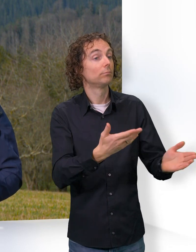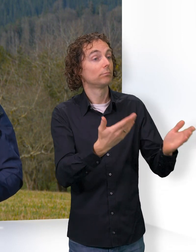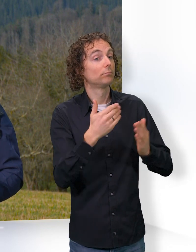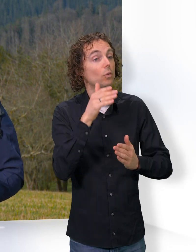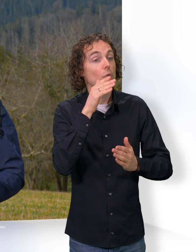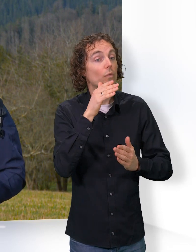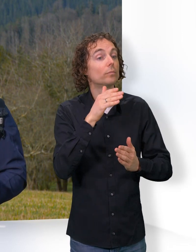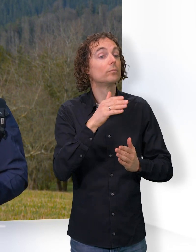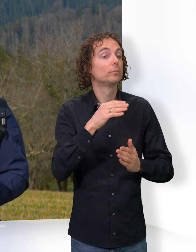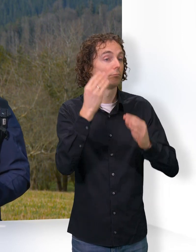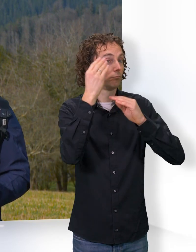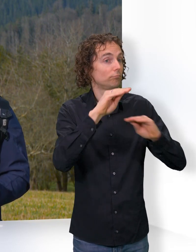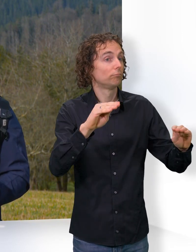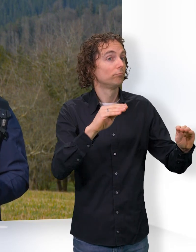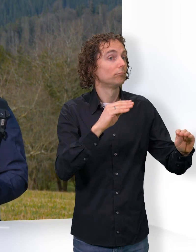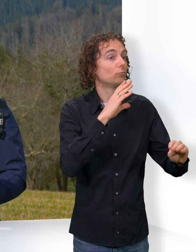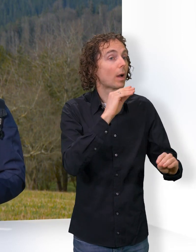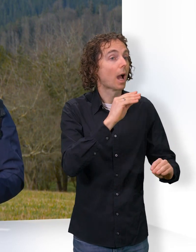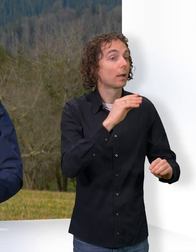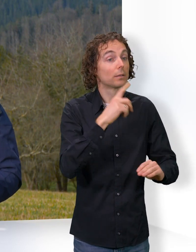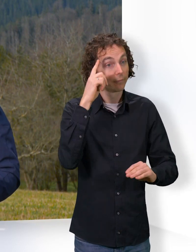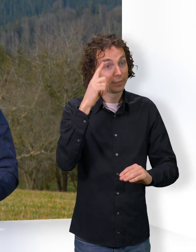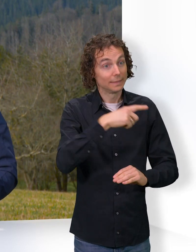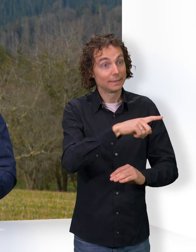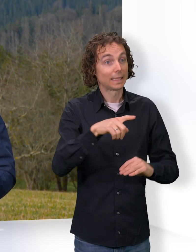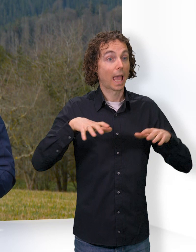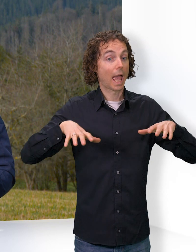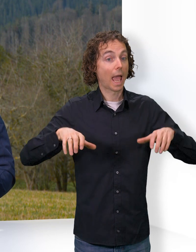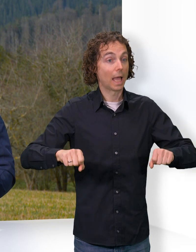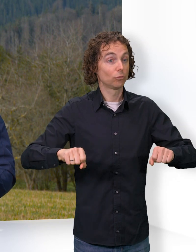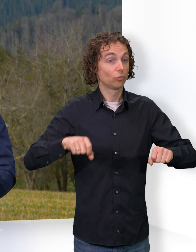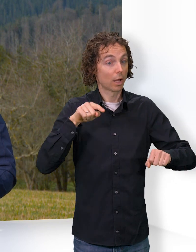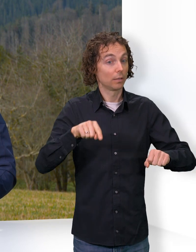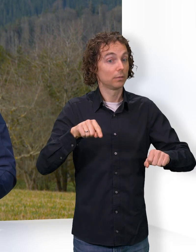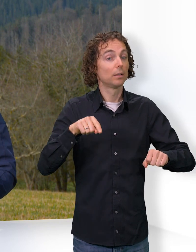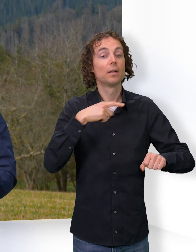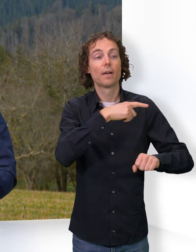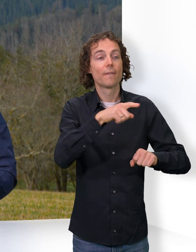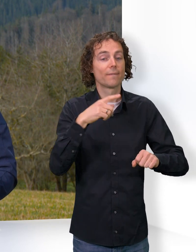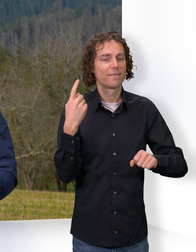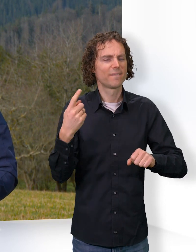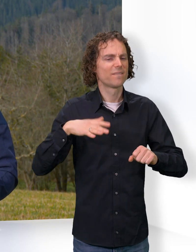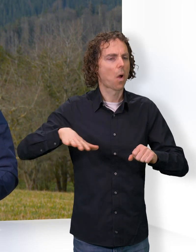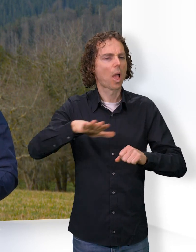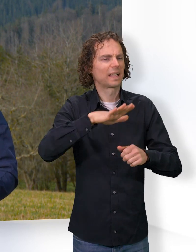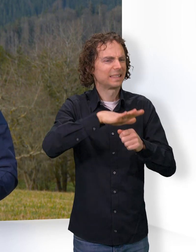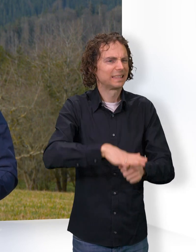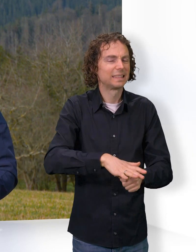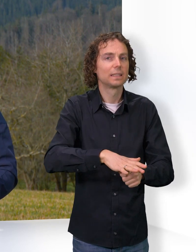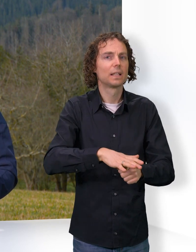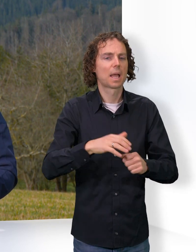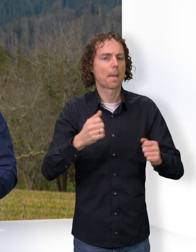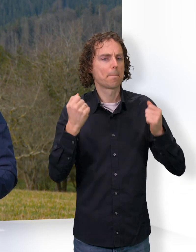ihnen: Ihr wisst, die als Herrscher gelten, halten ihre Völker nieder, und ihre Mächtigen tun